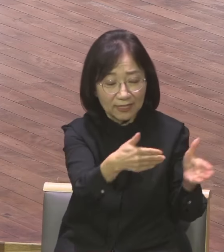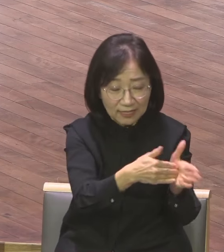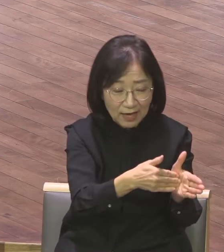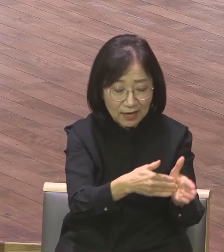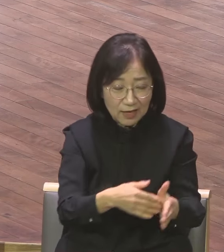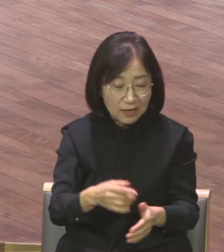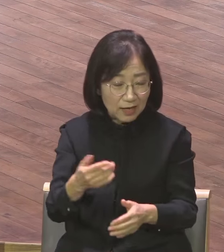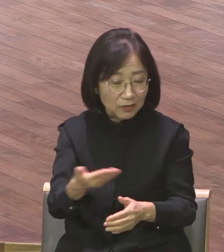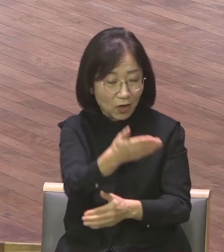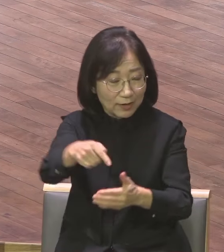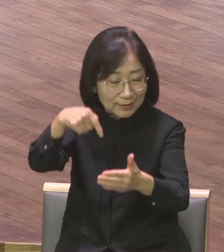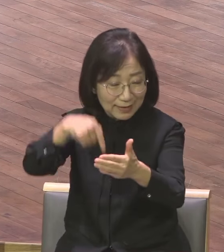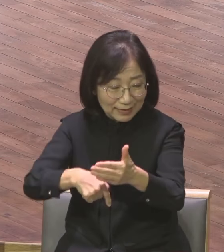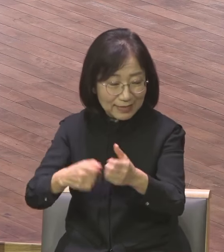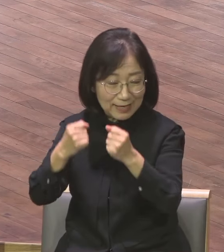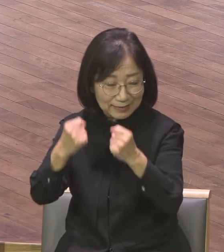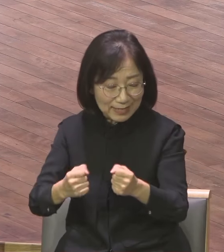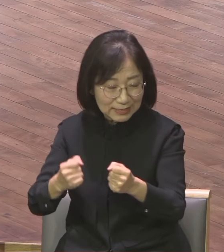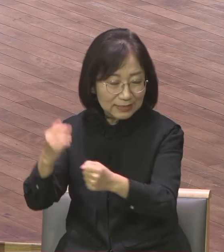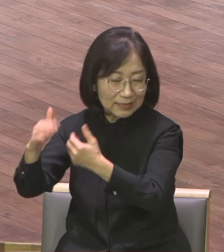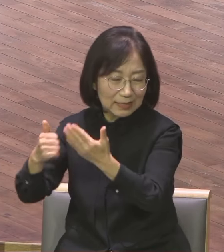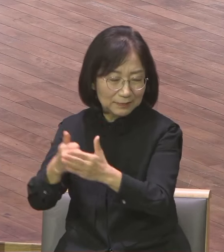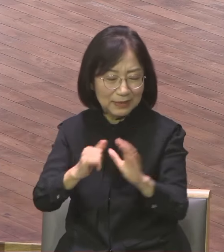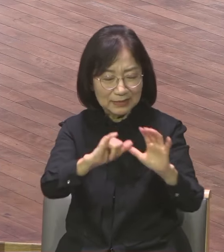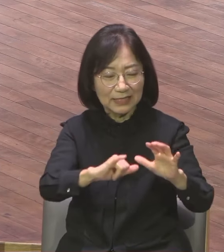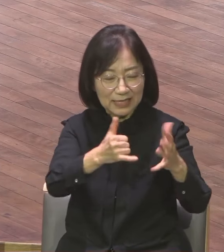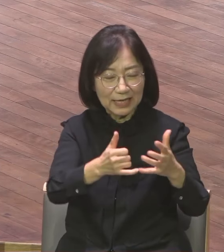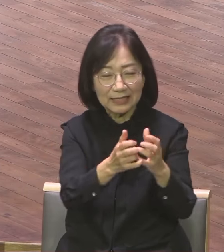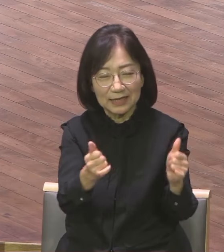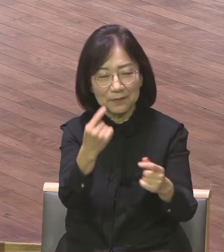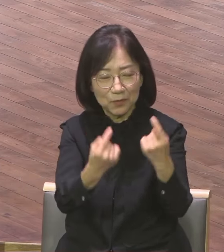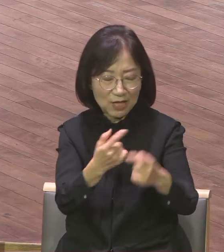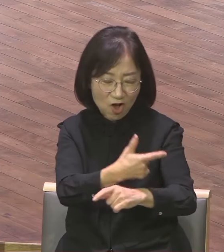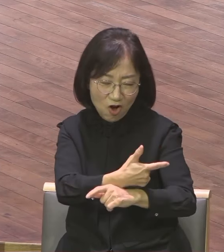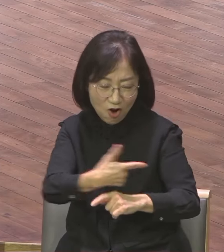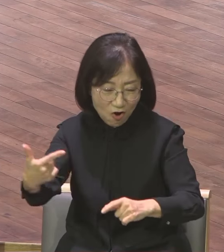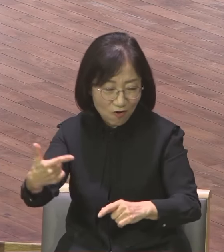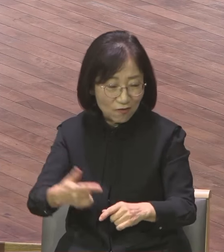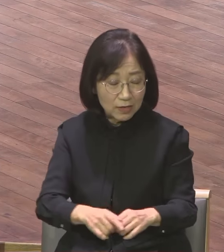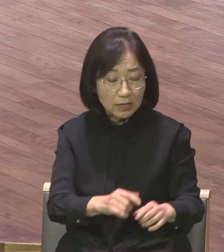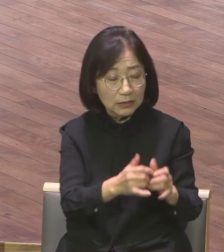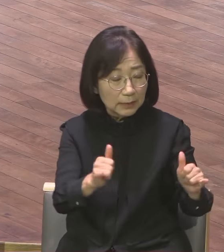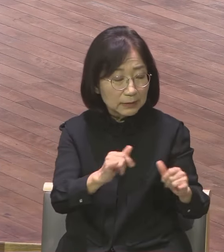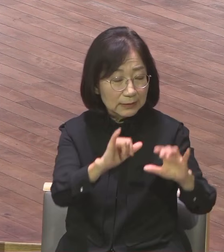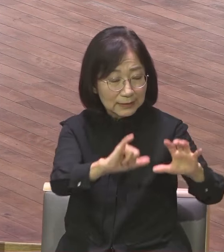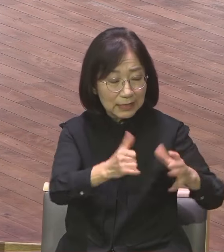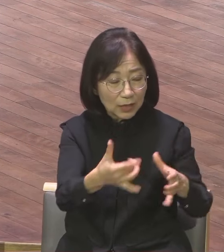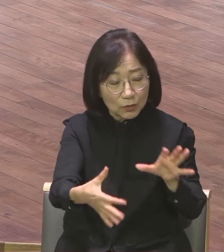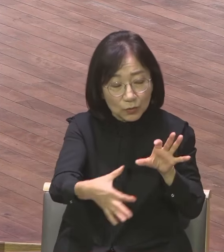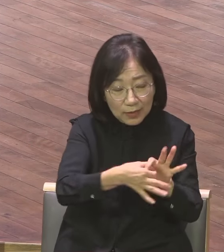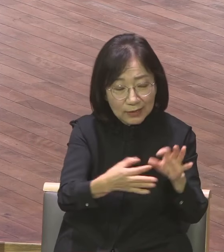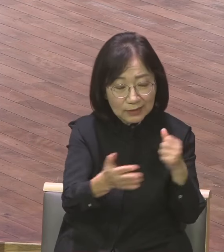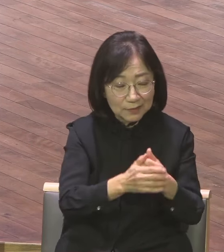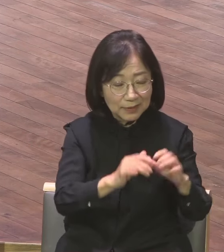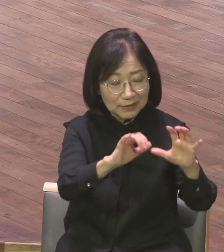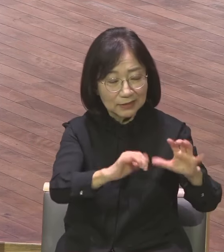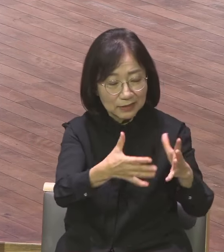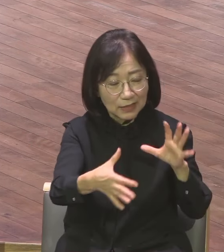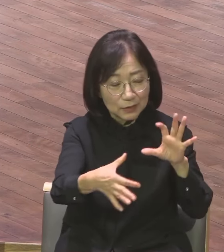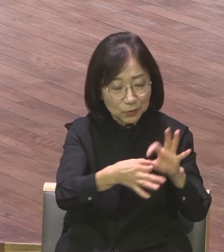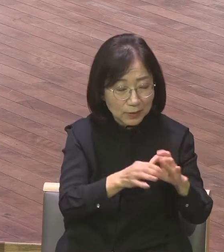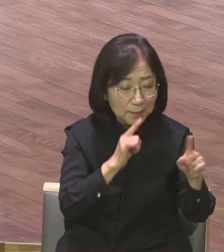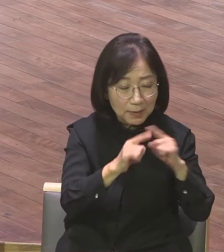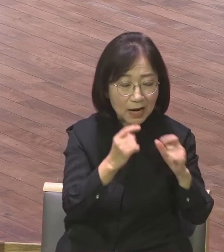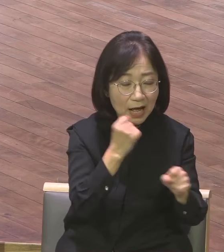안에 계신 이가 세상에 있는 자보다 크심이라. 그들은 세상에 속한 고로 세상에 속한 말을 하며 세상이 그들의